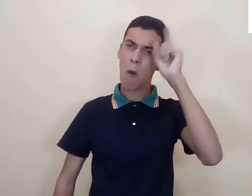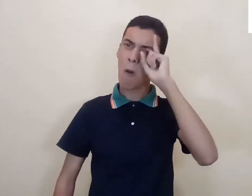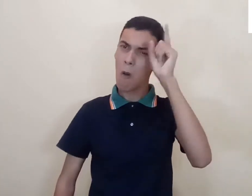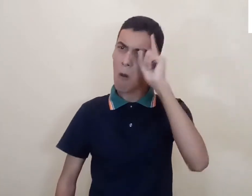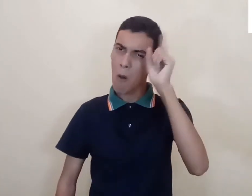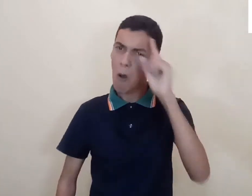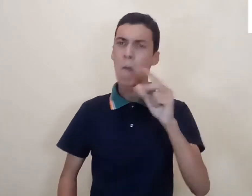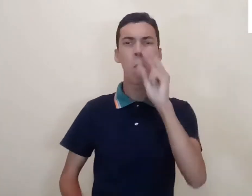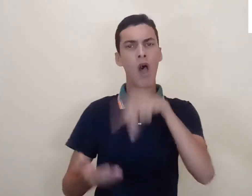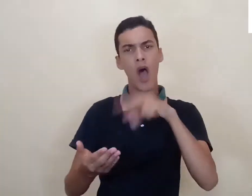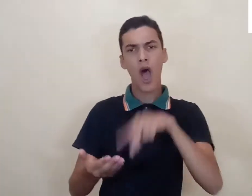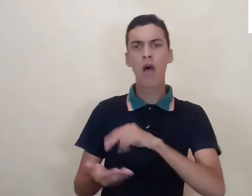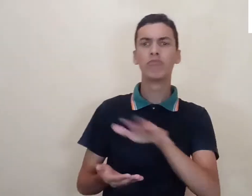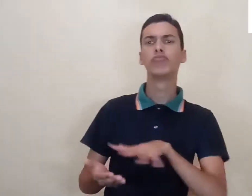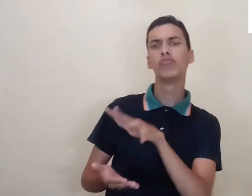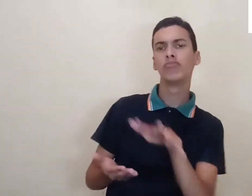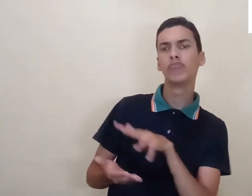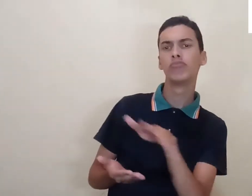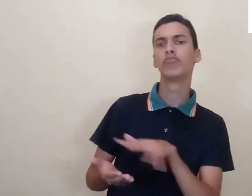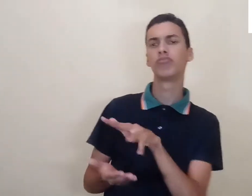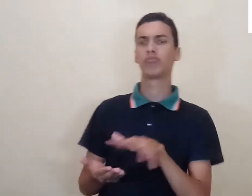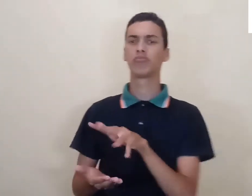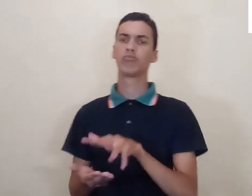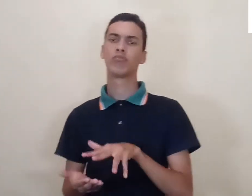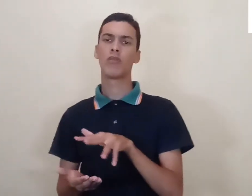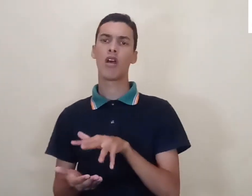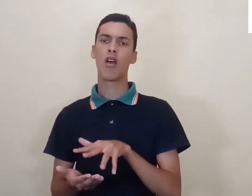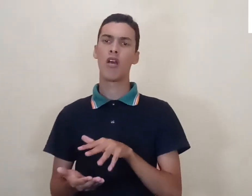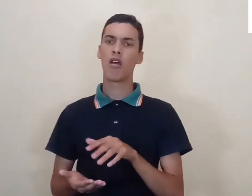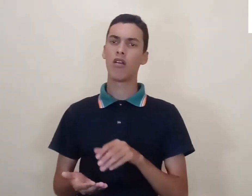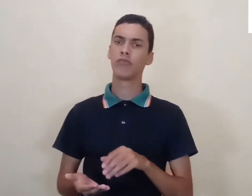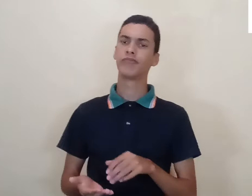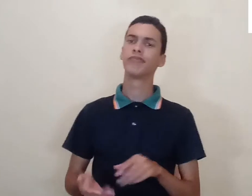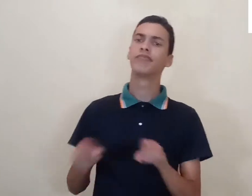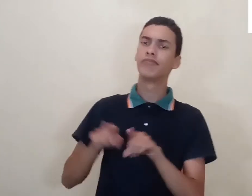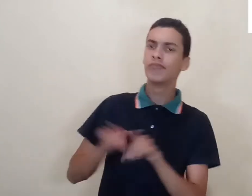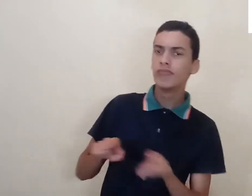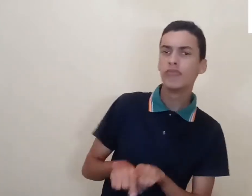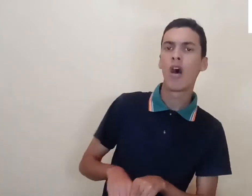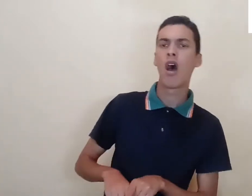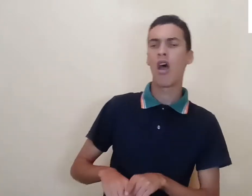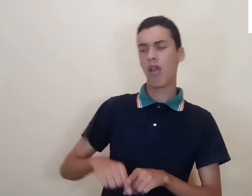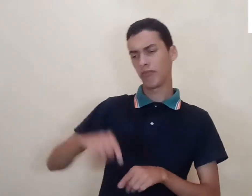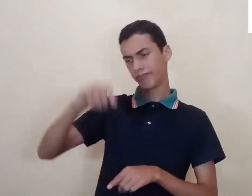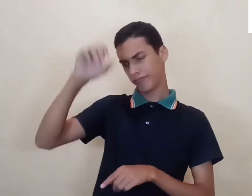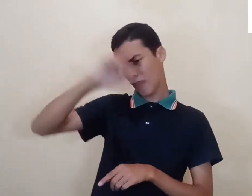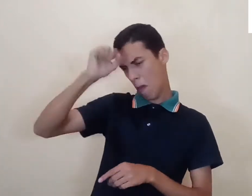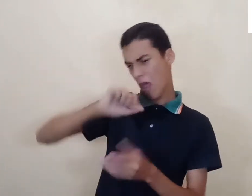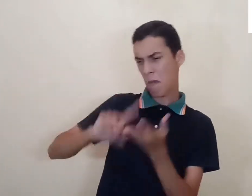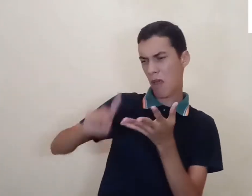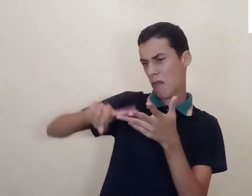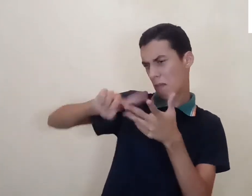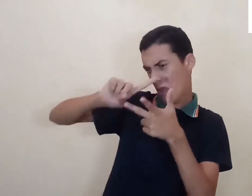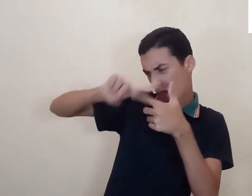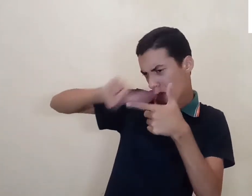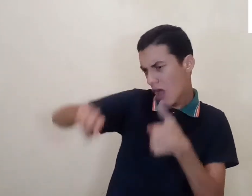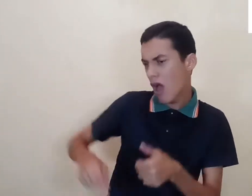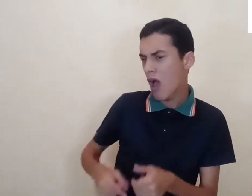negativo, entender que precisa estudar todos os dias, se aprofundar na Libras, usar a escrita de